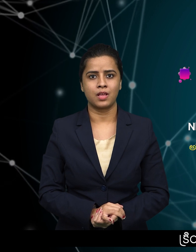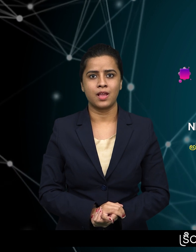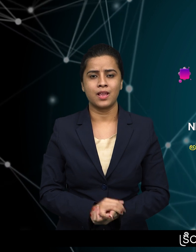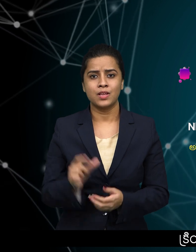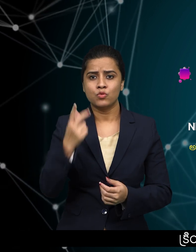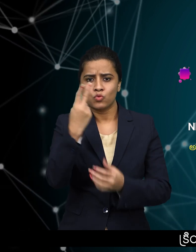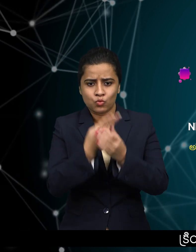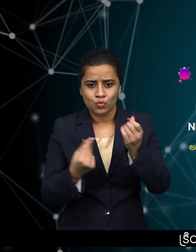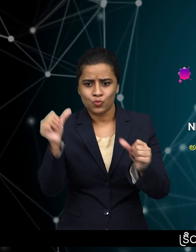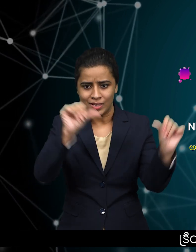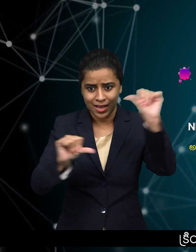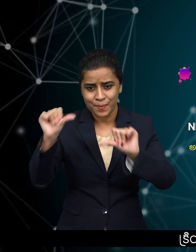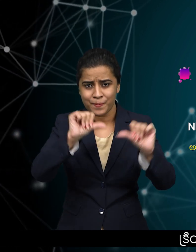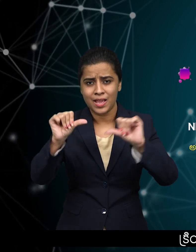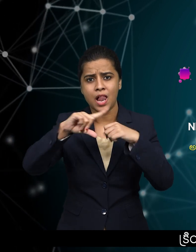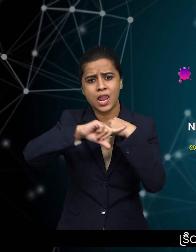క్రియాజన్యాలు,